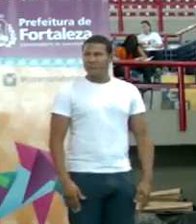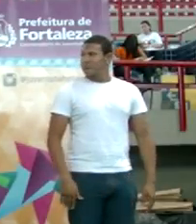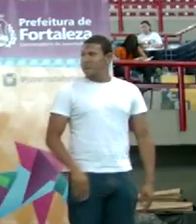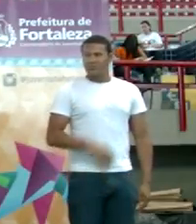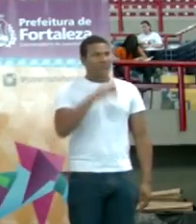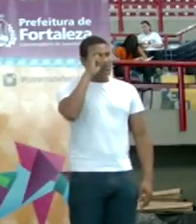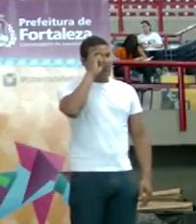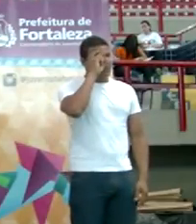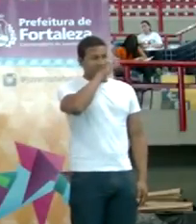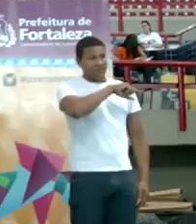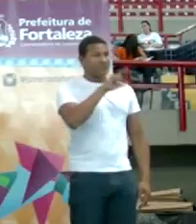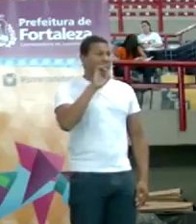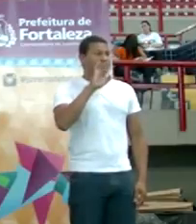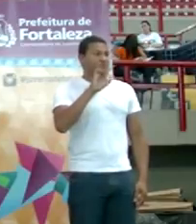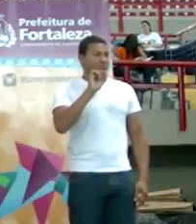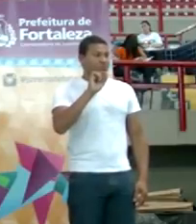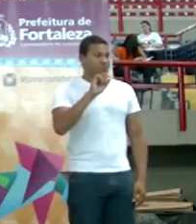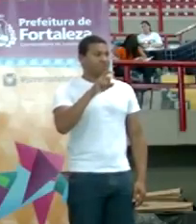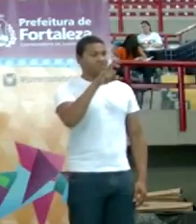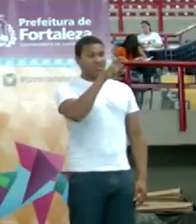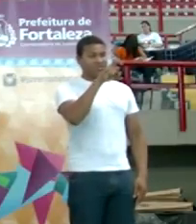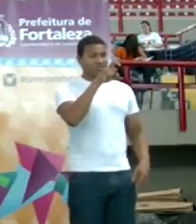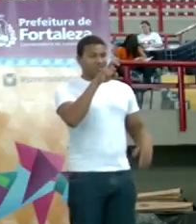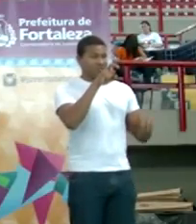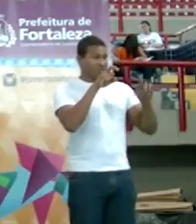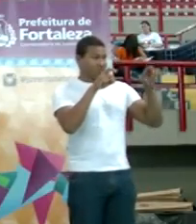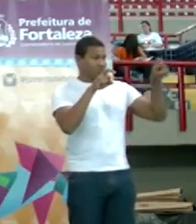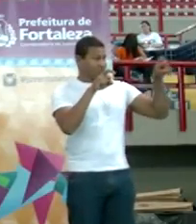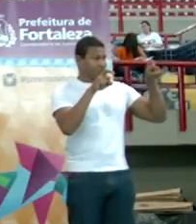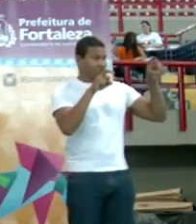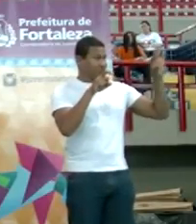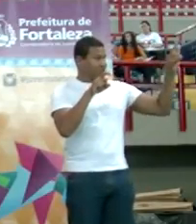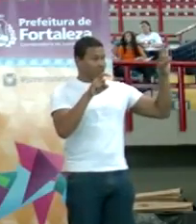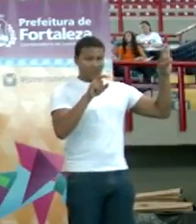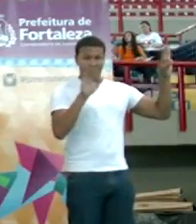quê? Visualizar que o x foi tirado de um lado e do outro.